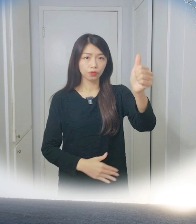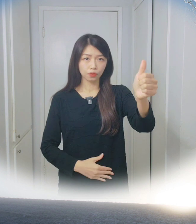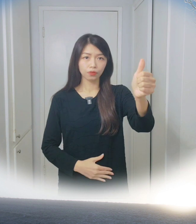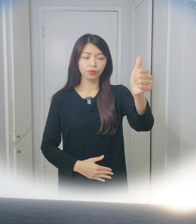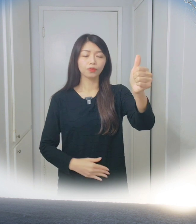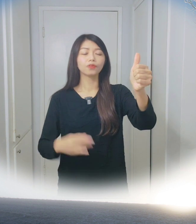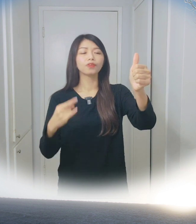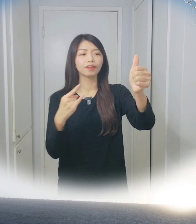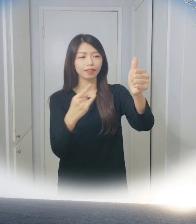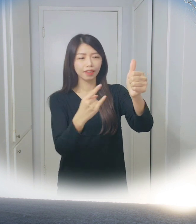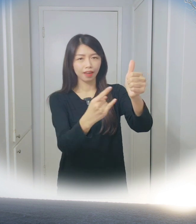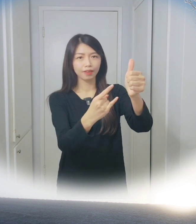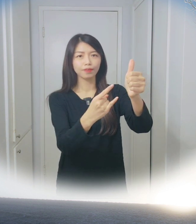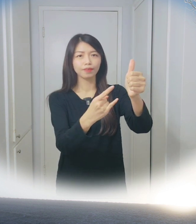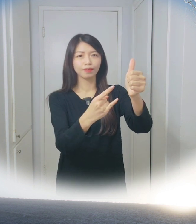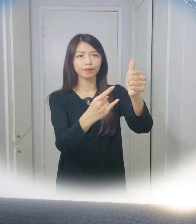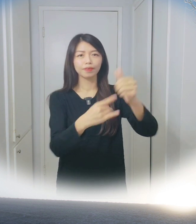예수께.